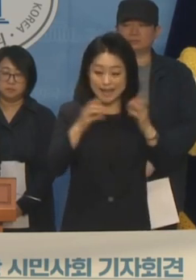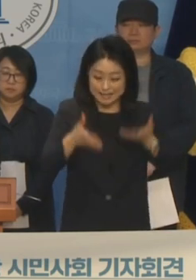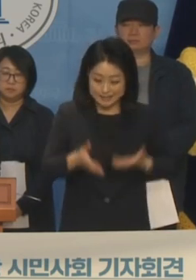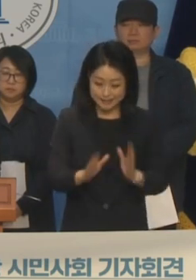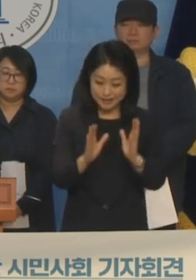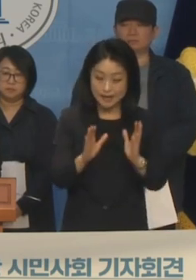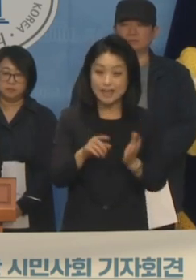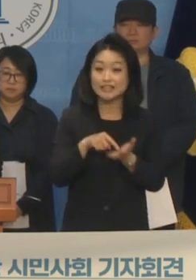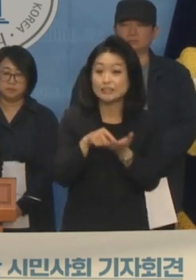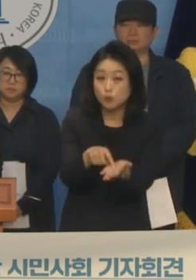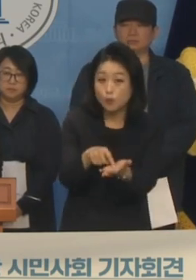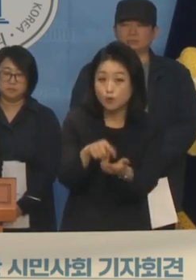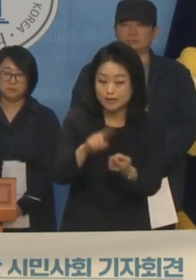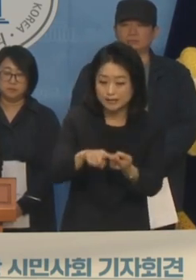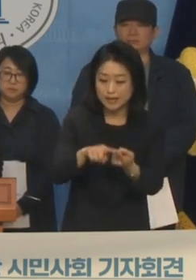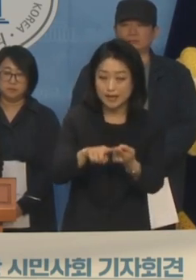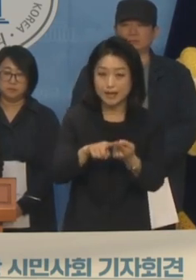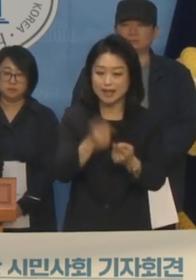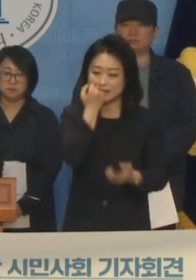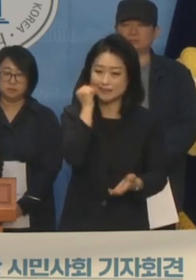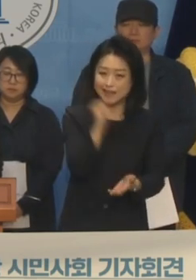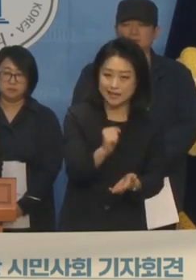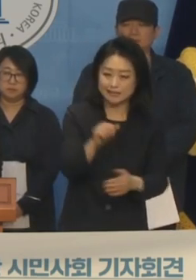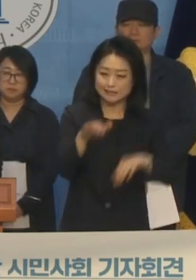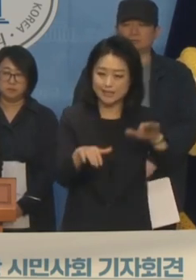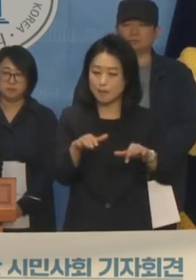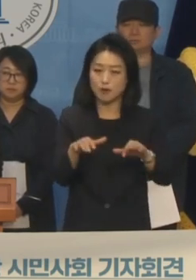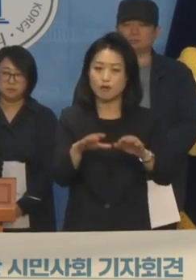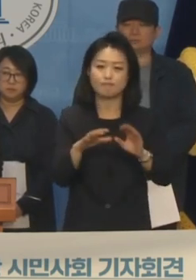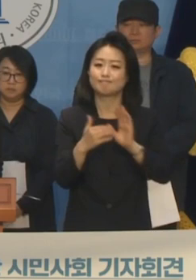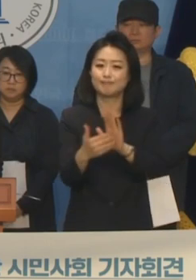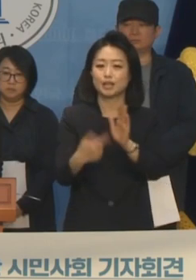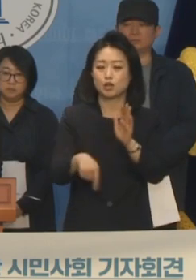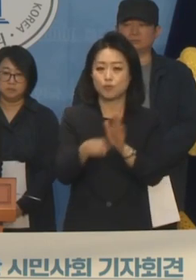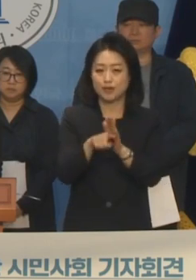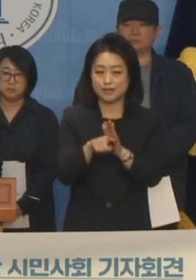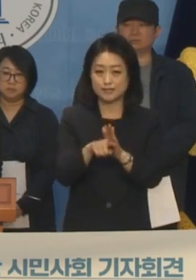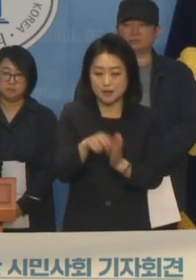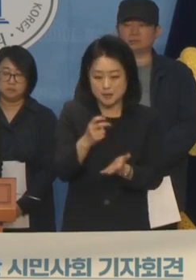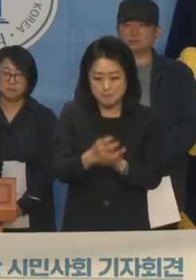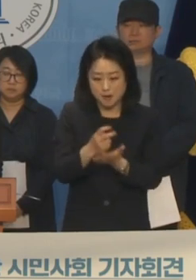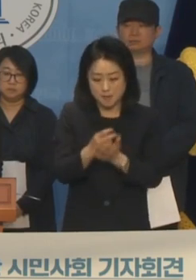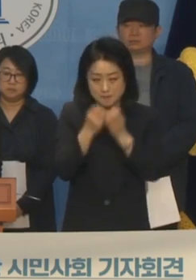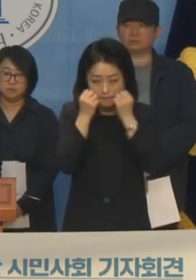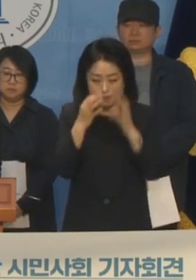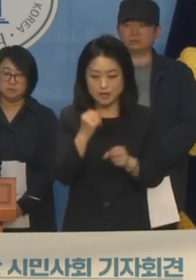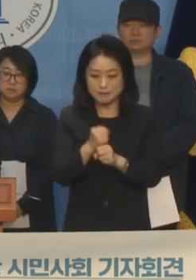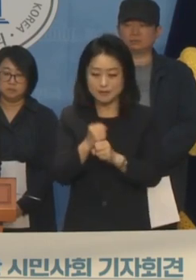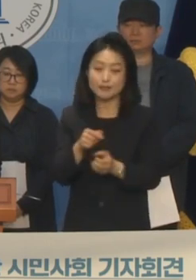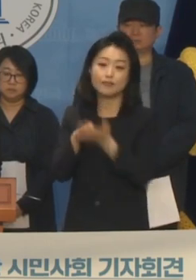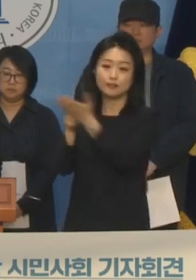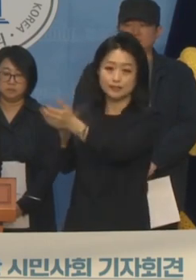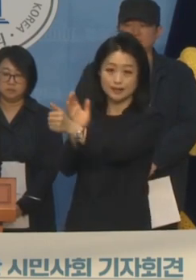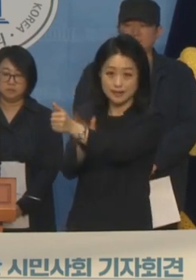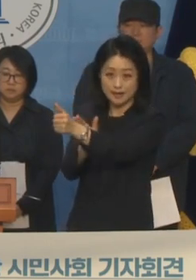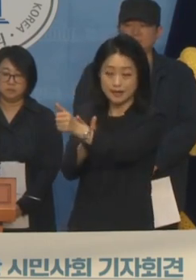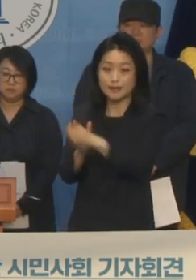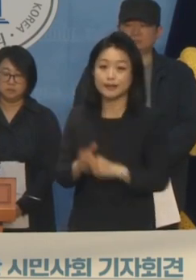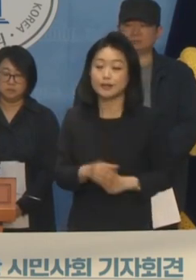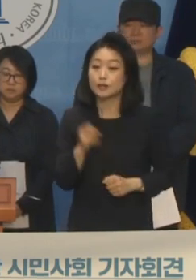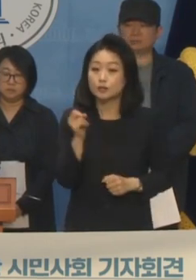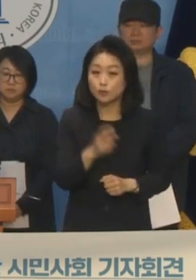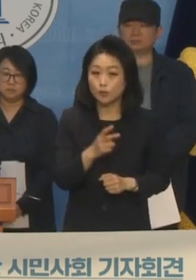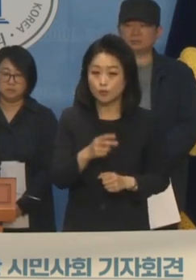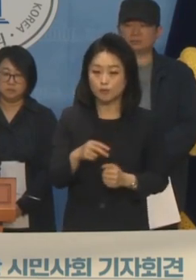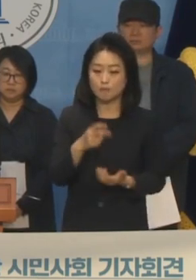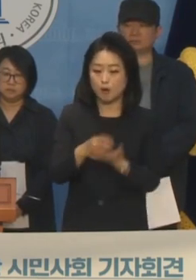출생등록이 외국인 아동에 대한 또 다른 낙인이나 차별로 이어지지 않도록 세심하게 제도를 설계할 것을 법무부에 요청한다. 실효적인 제도